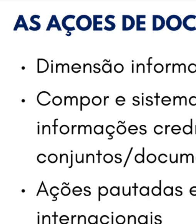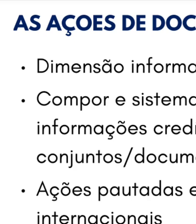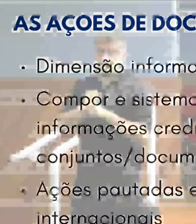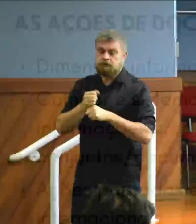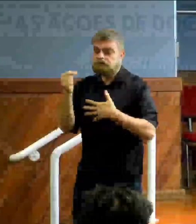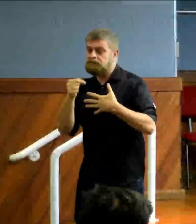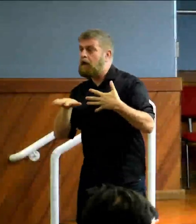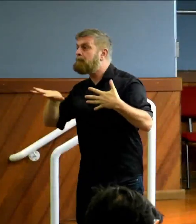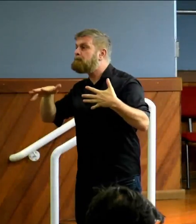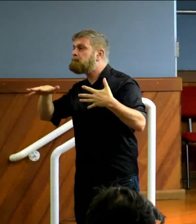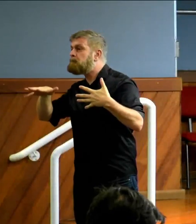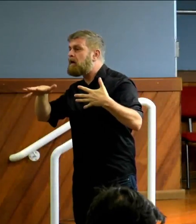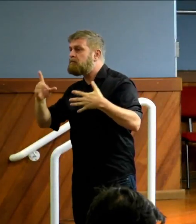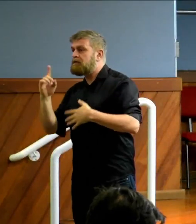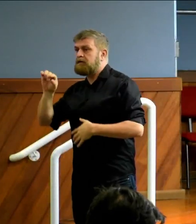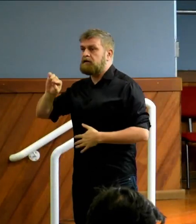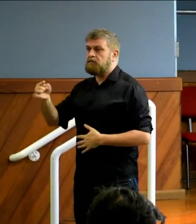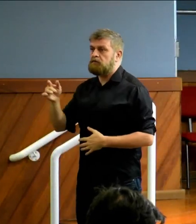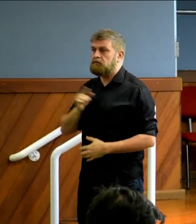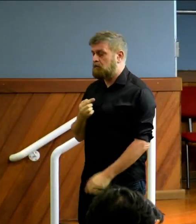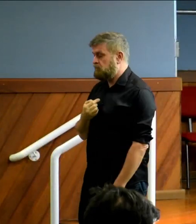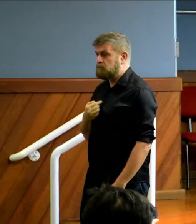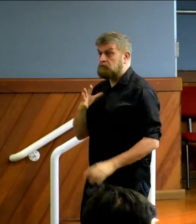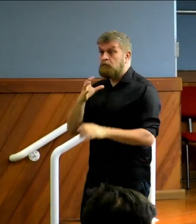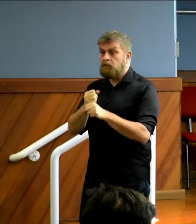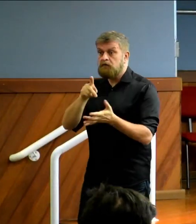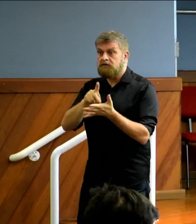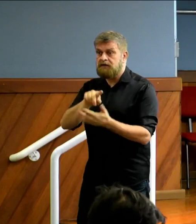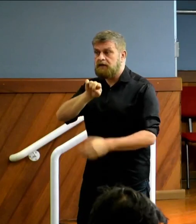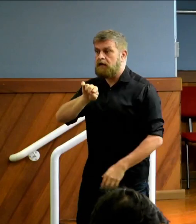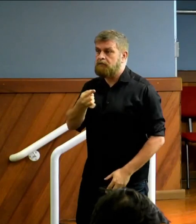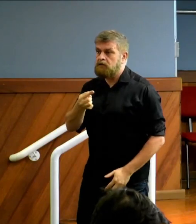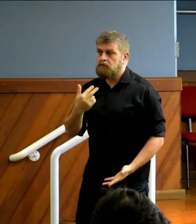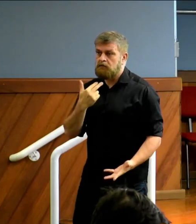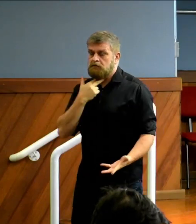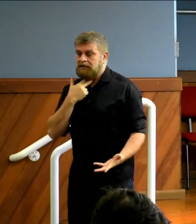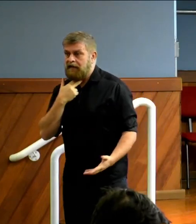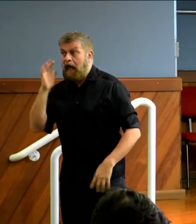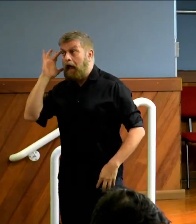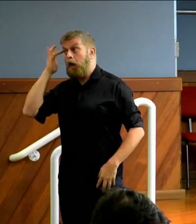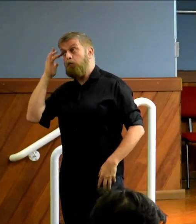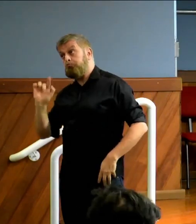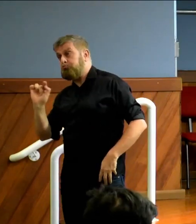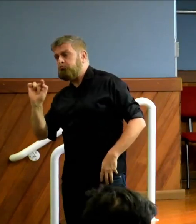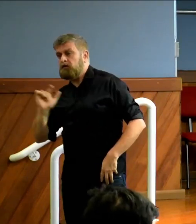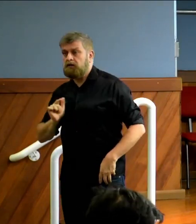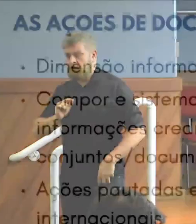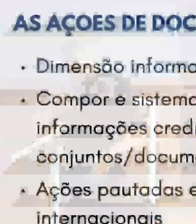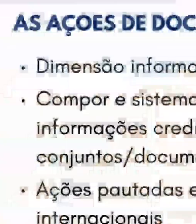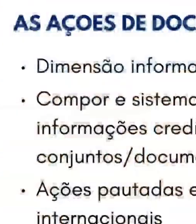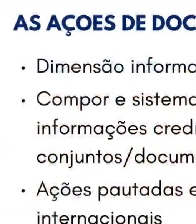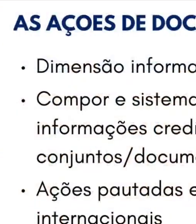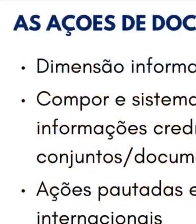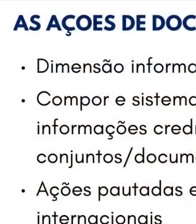itens? Ah, é mais ou menos 10 mil. Aí você conta, tem 1000 documentos. Né? Então, assim, não adianta. A gente precisa ter essa compreensão. Né?